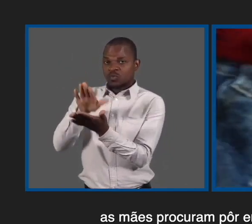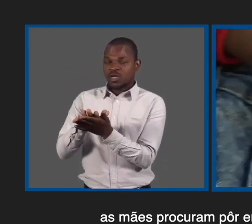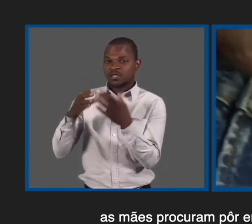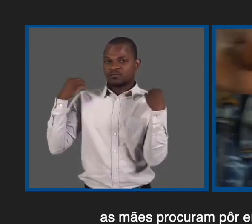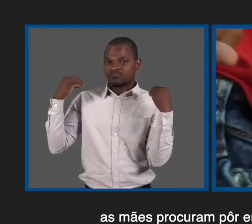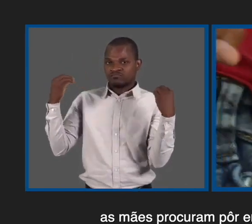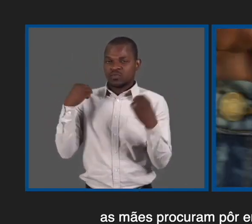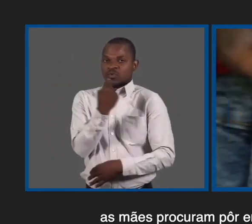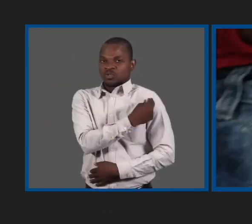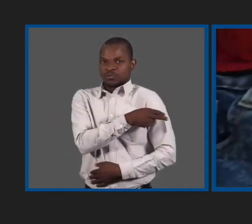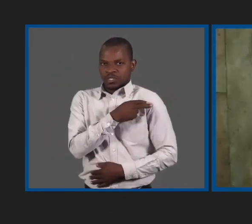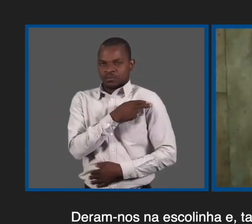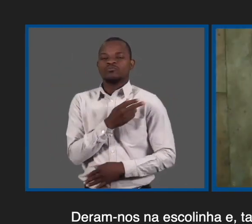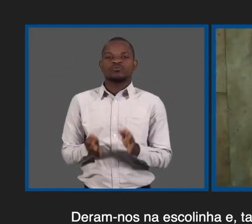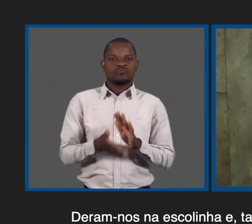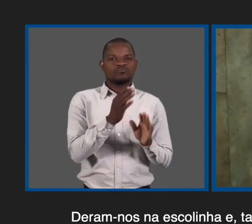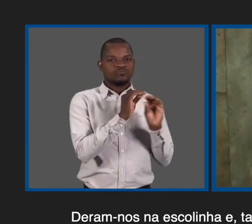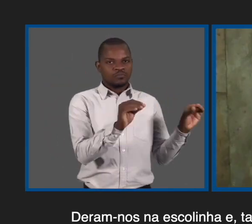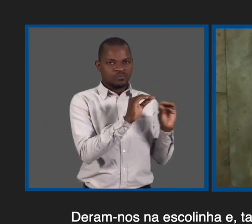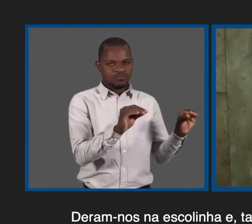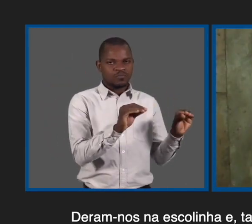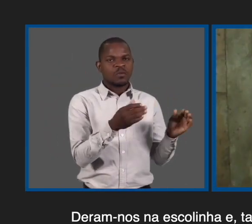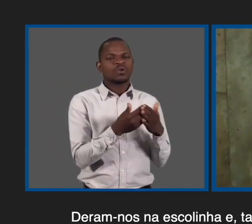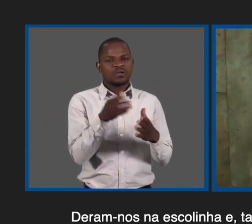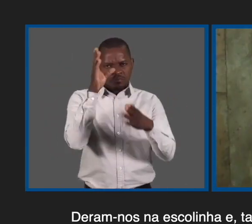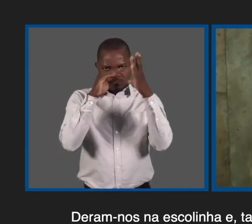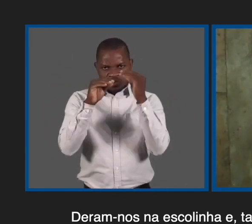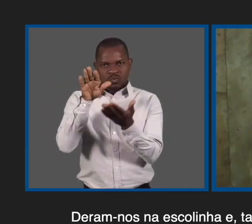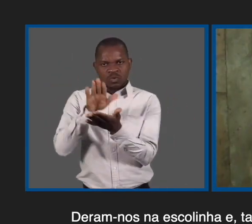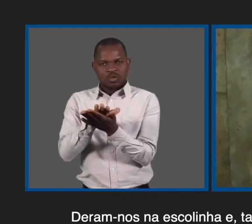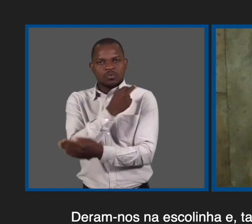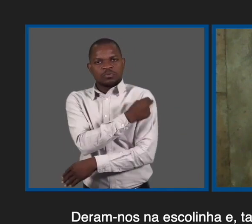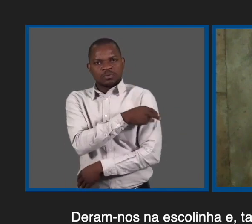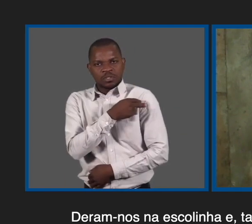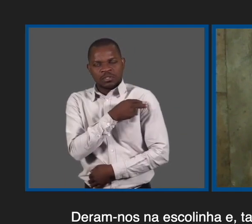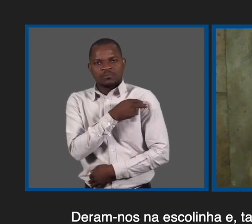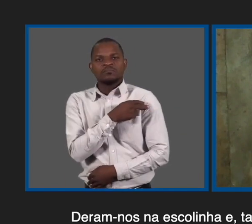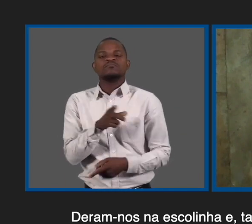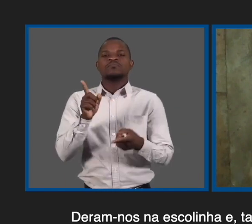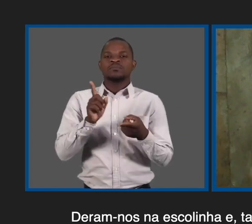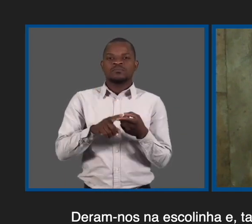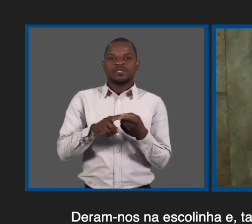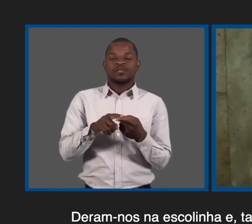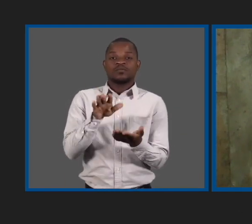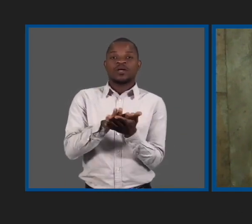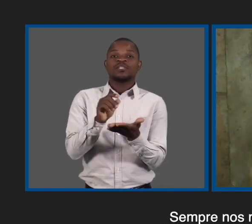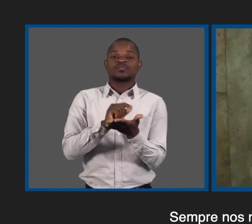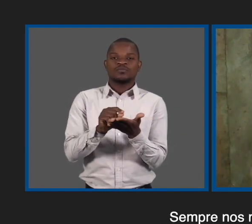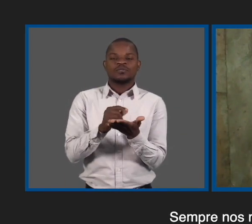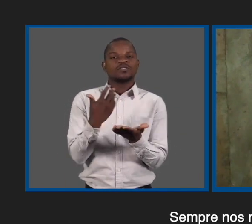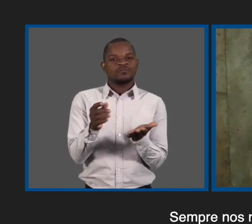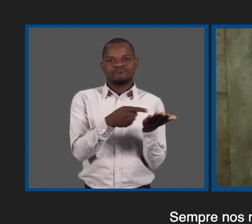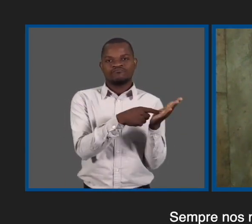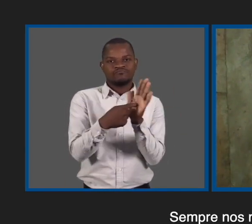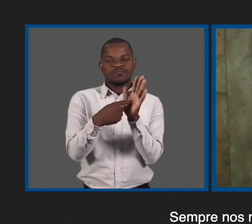as sessões de fisioterapia. Fomos dados na escolinha, além da escolinha também nos hospital de Mavalano quando eu ia. Sempre